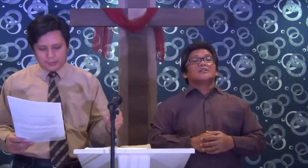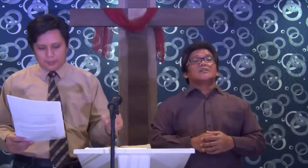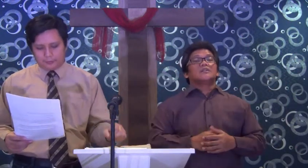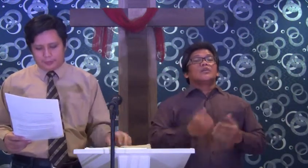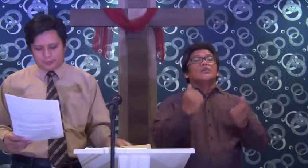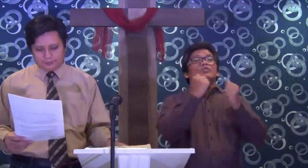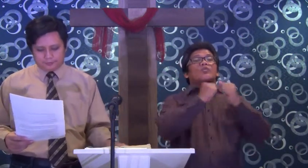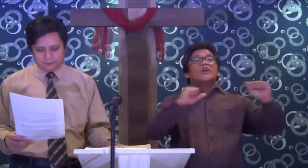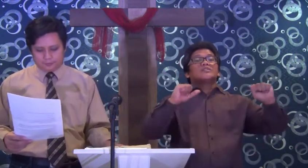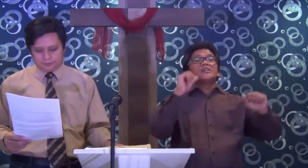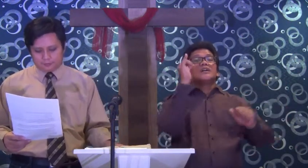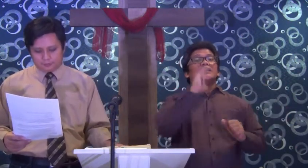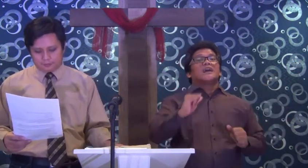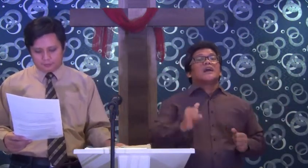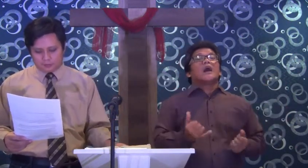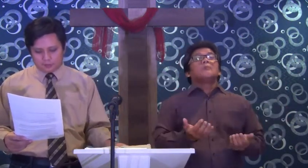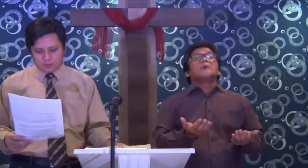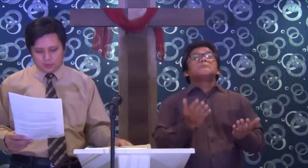Kuasa yang menghidupkan.